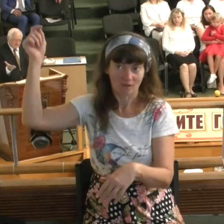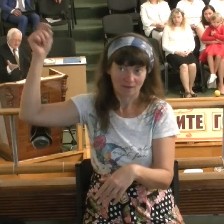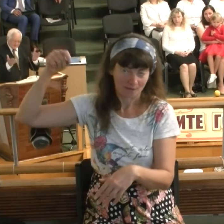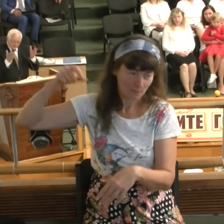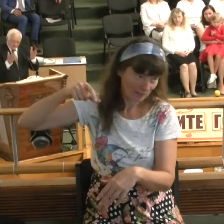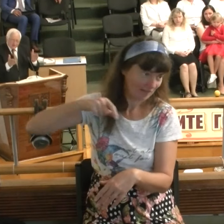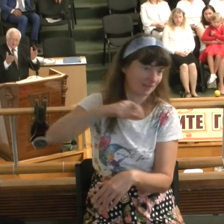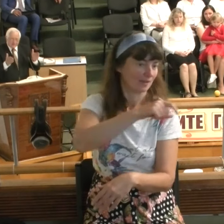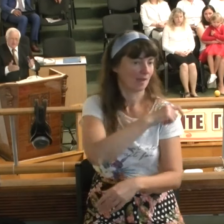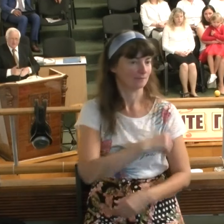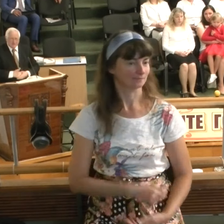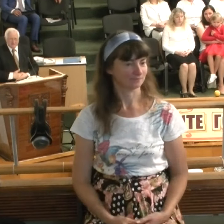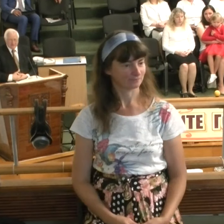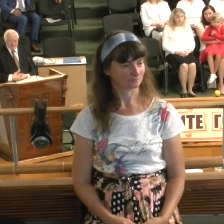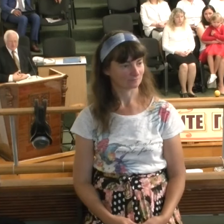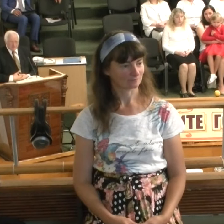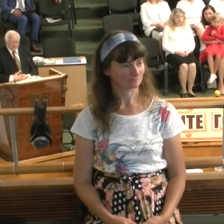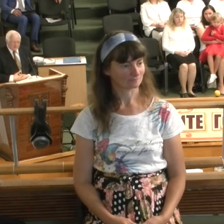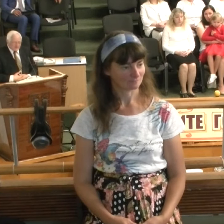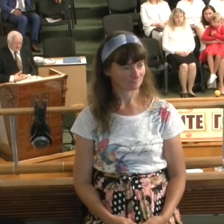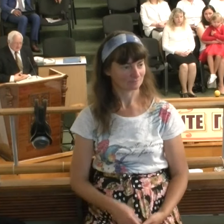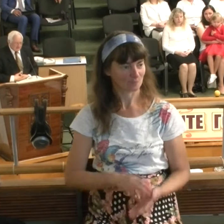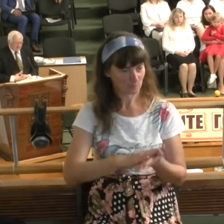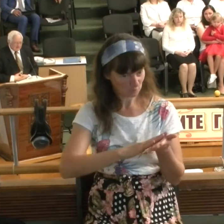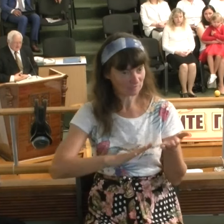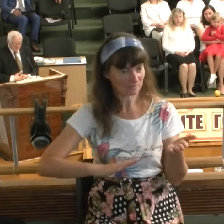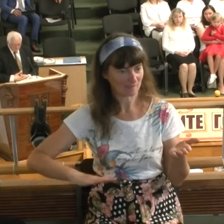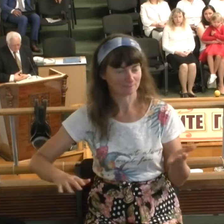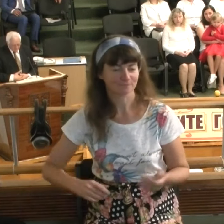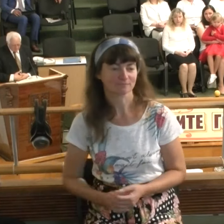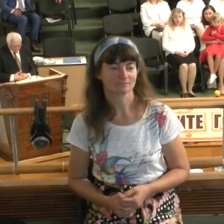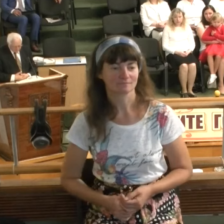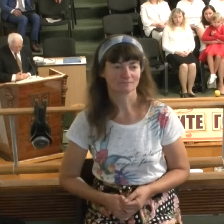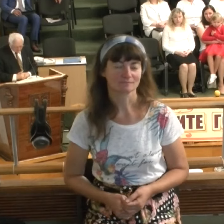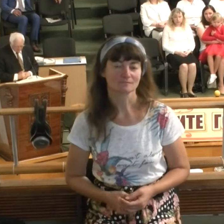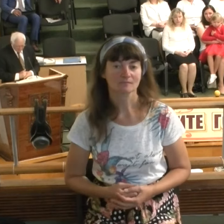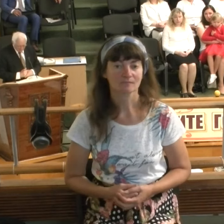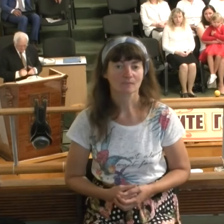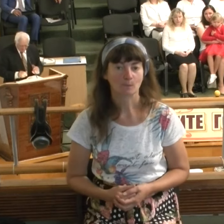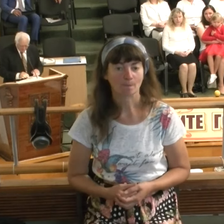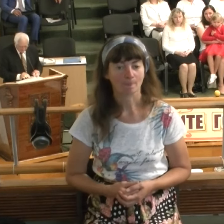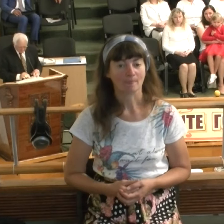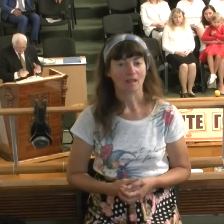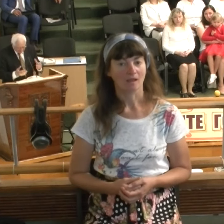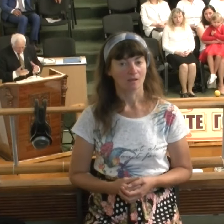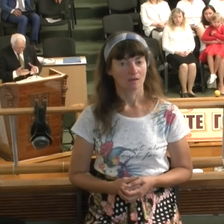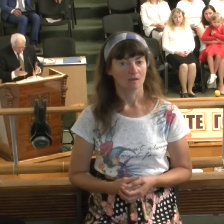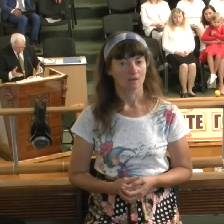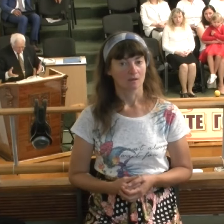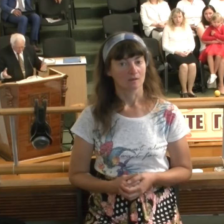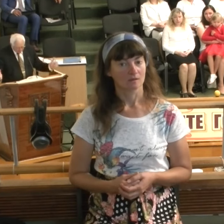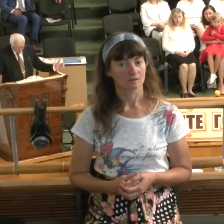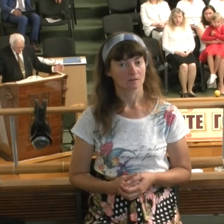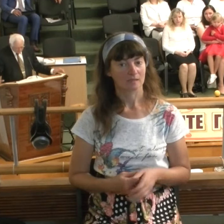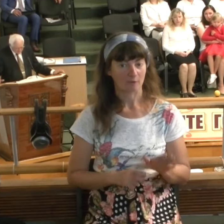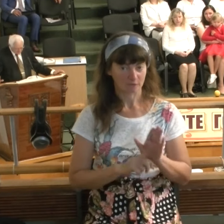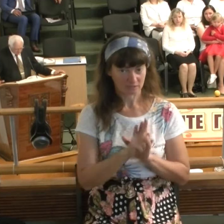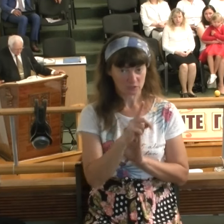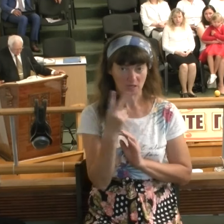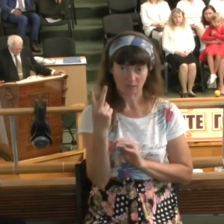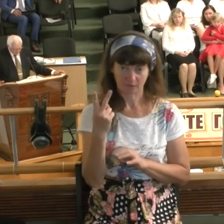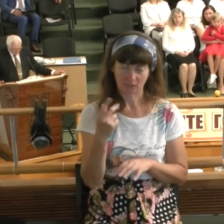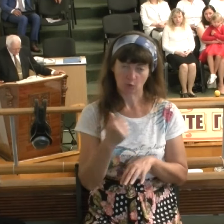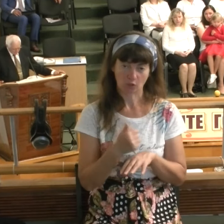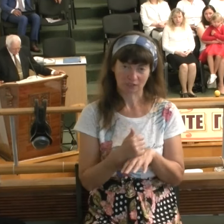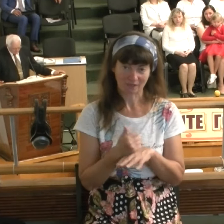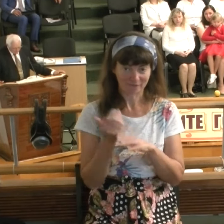есть вся основа нашего спасения. Поэтому, братья и сестры, В начале второй главы мы